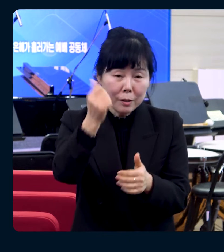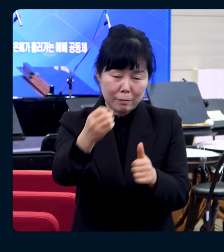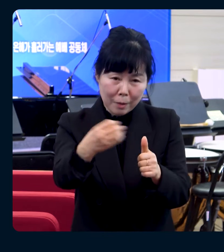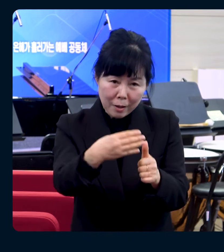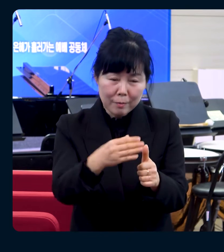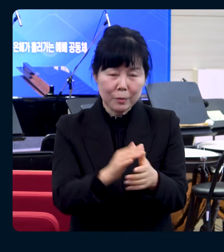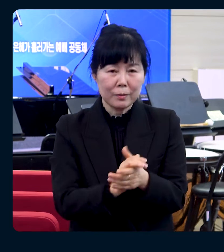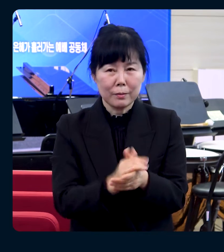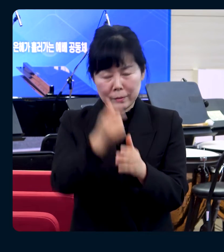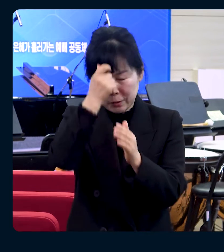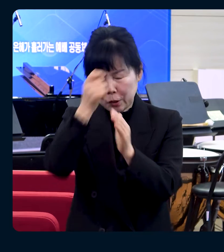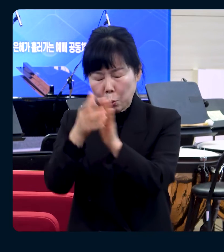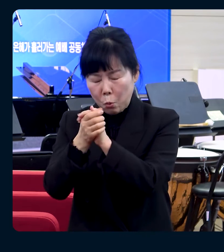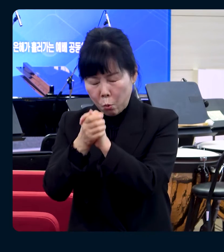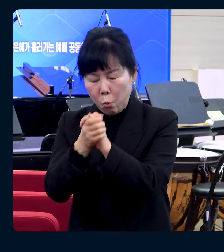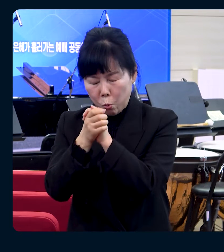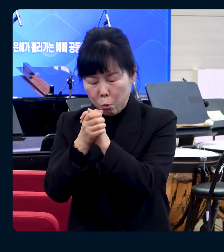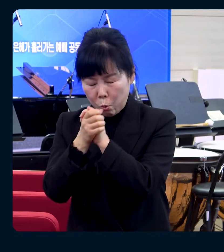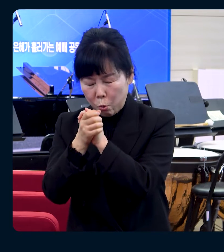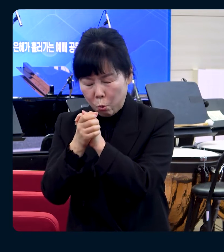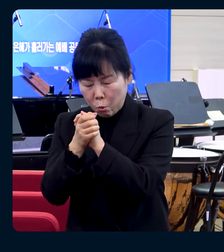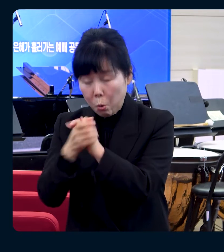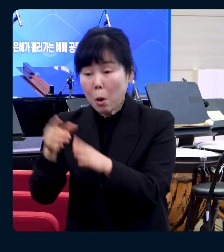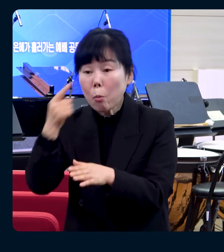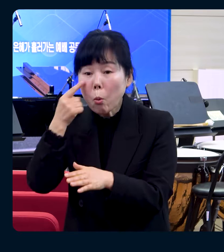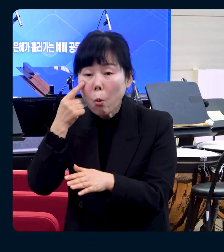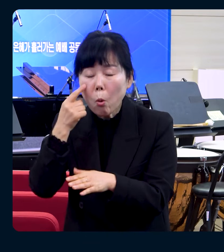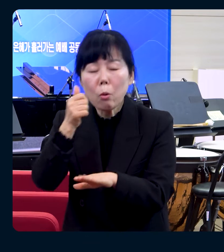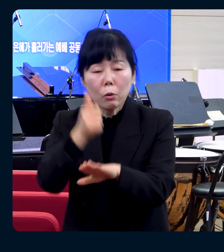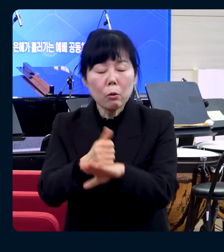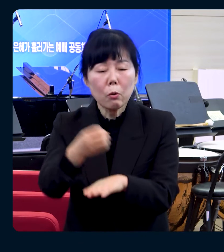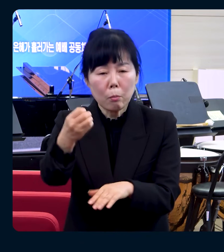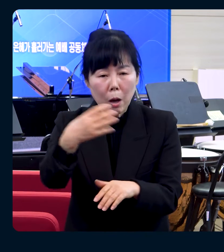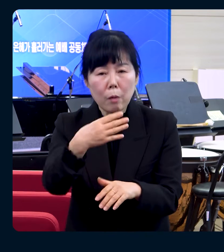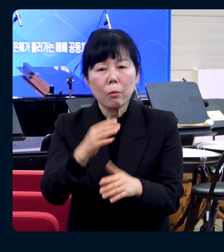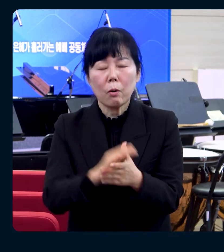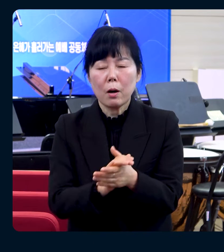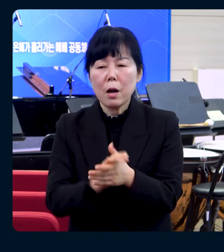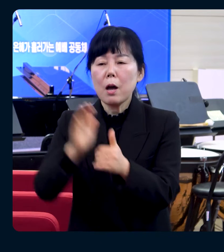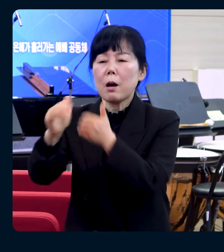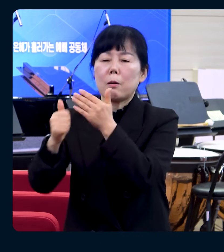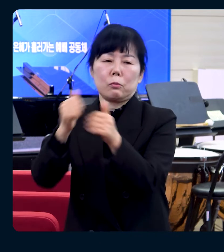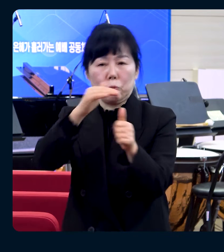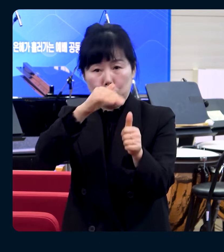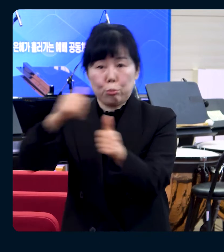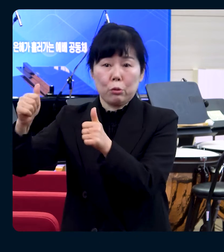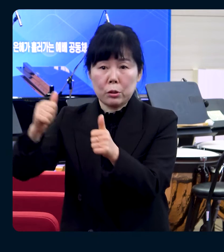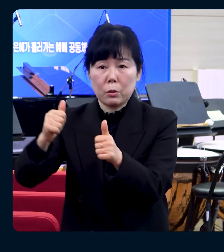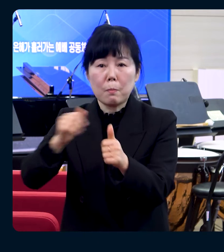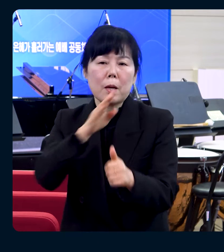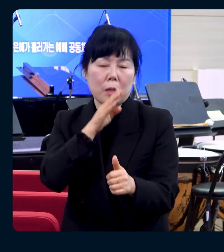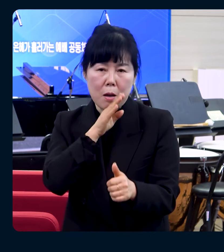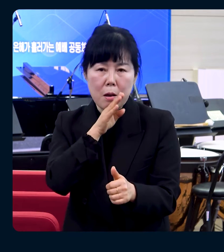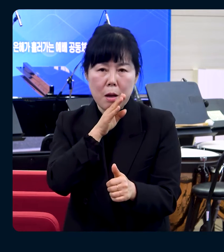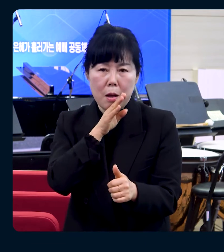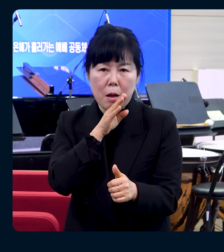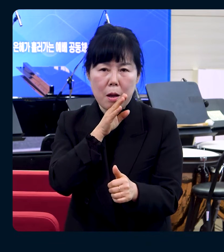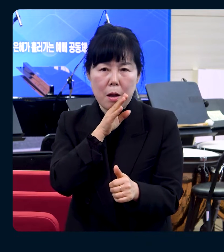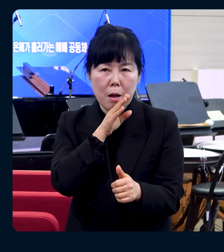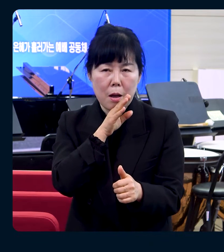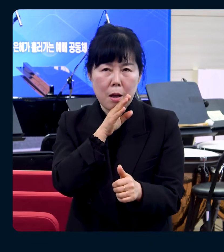그 얘기 듣고 나서 기도를 쭉 해보시더니 하는 얘기가 맞다. 하나님이 당신을 신학교로